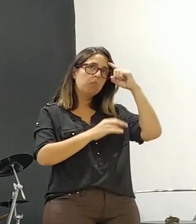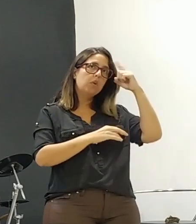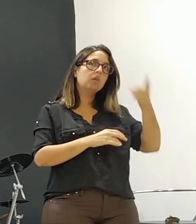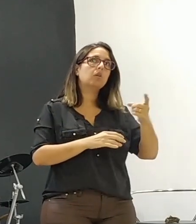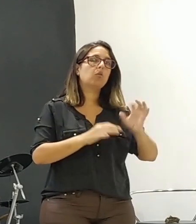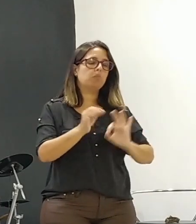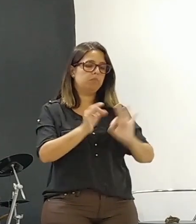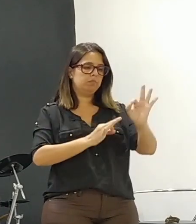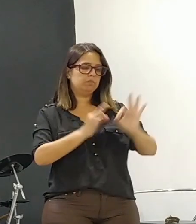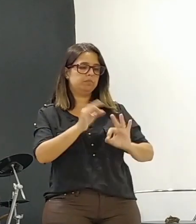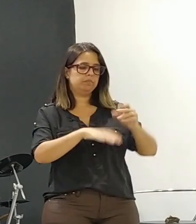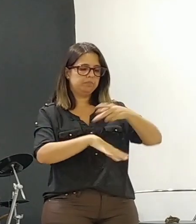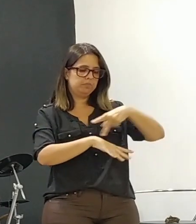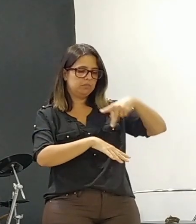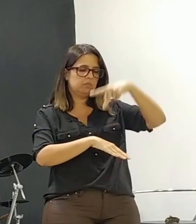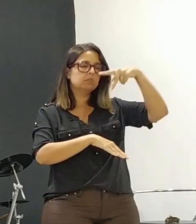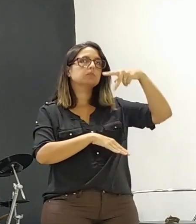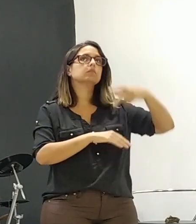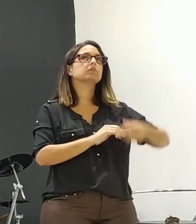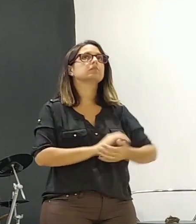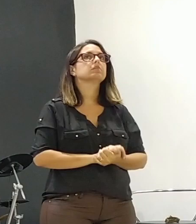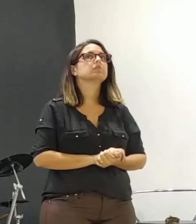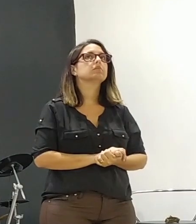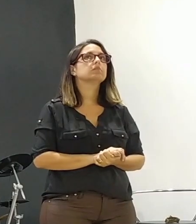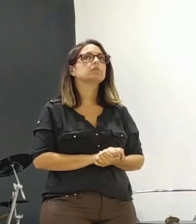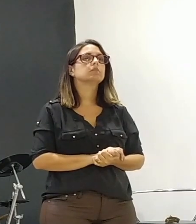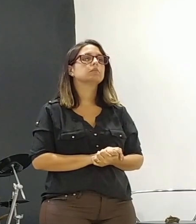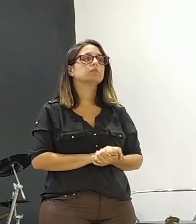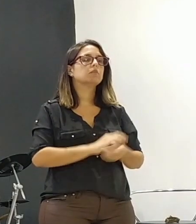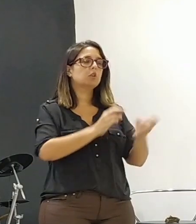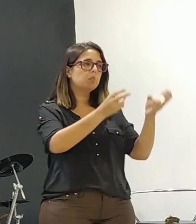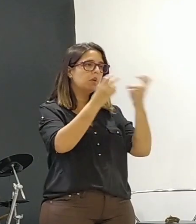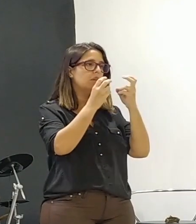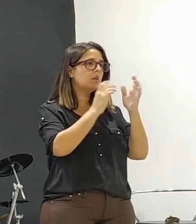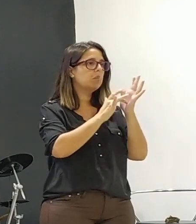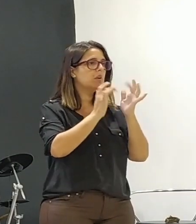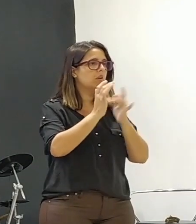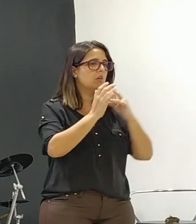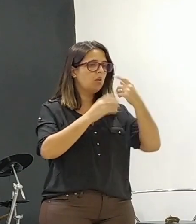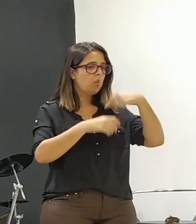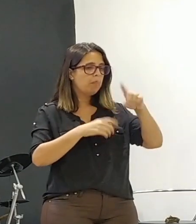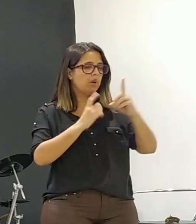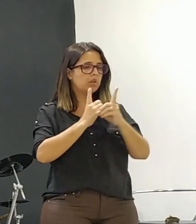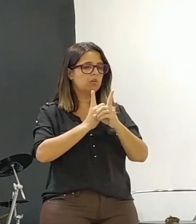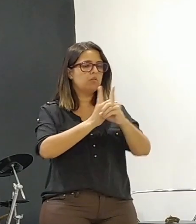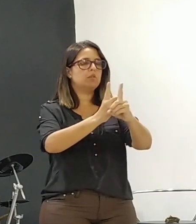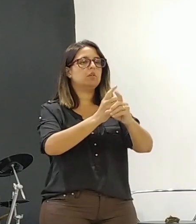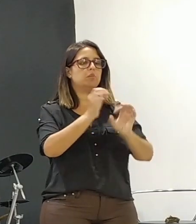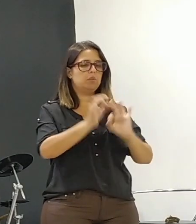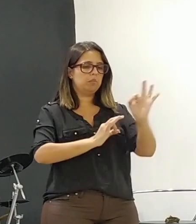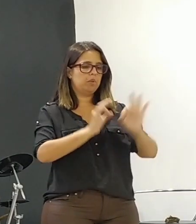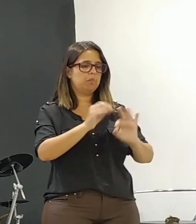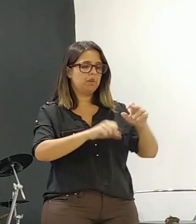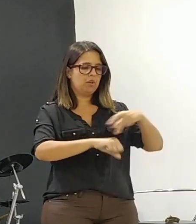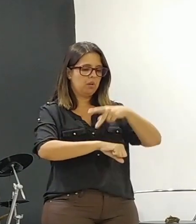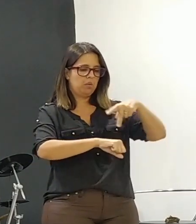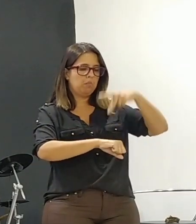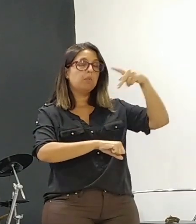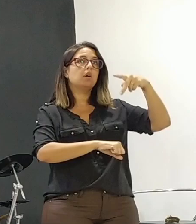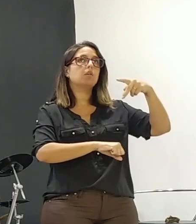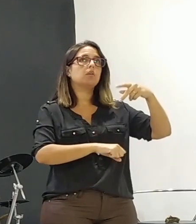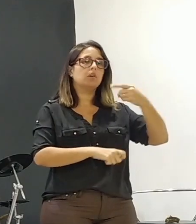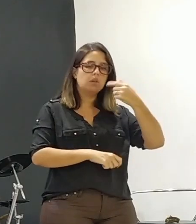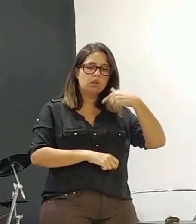e prepararam a Páscoa. Veja que Jesus manda os discípulos prepararem a Páscoa. E eles